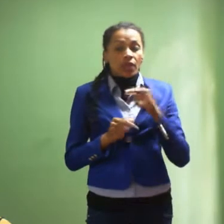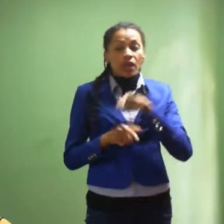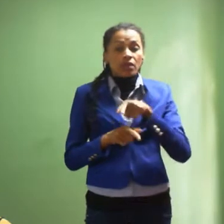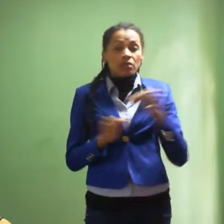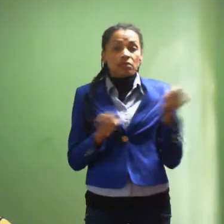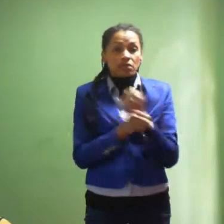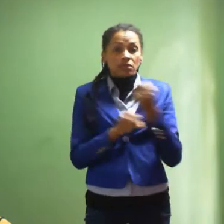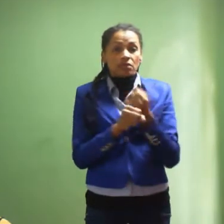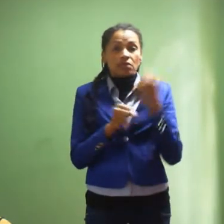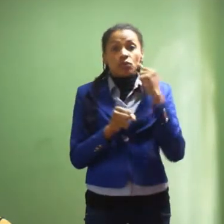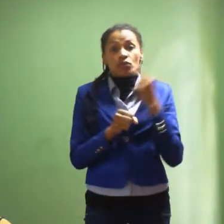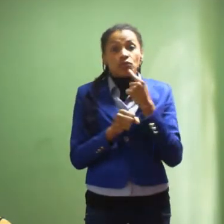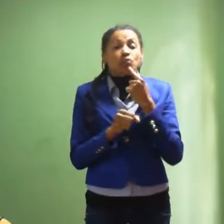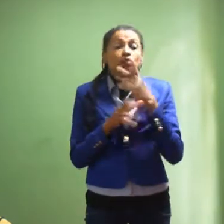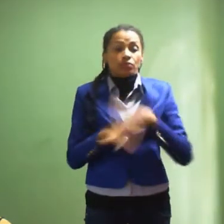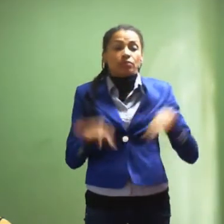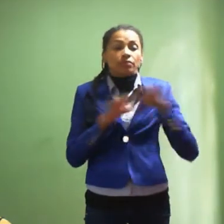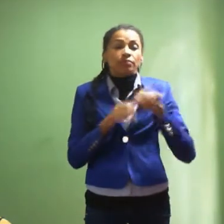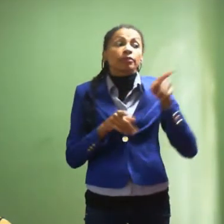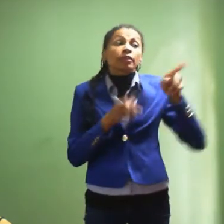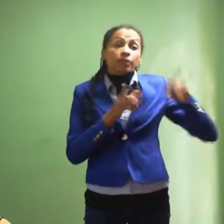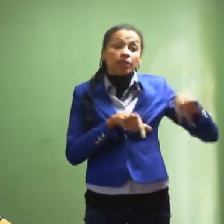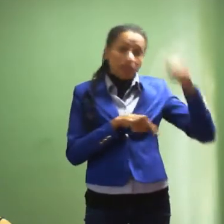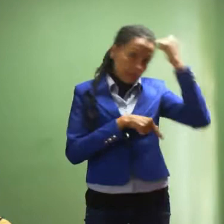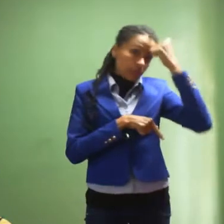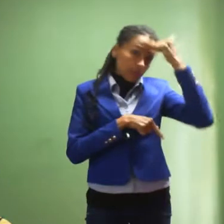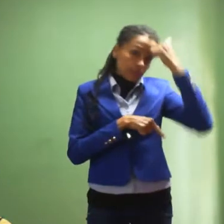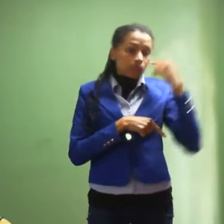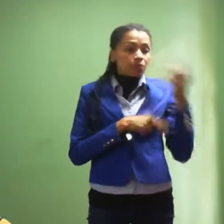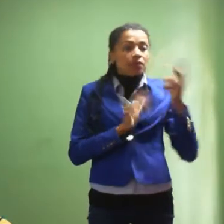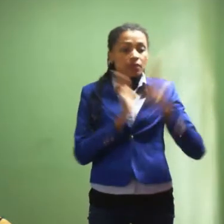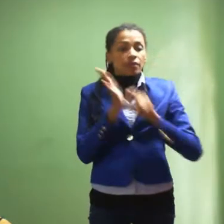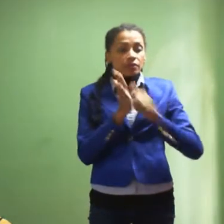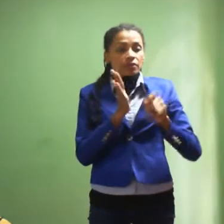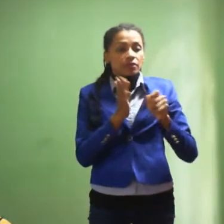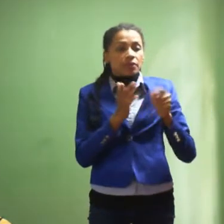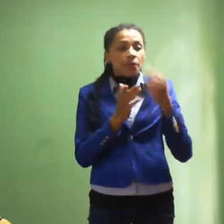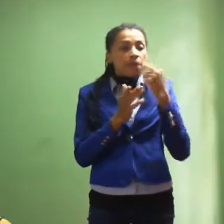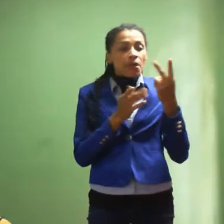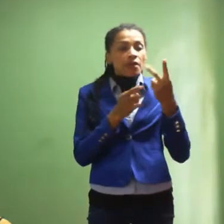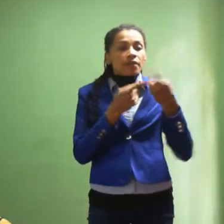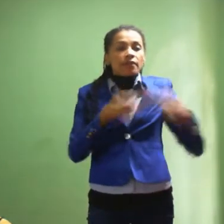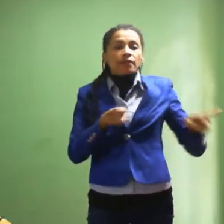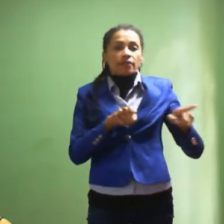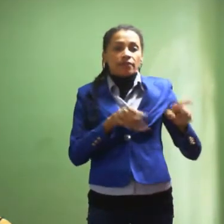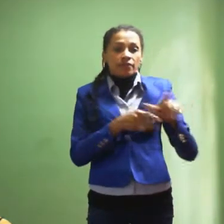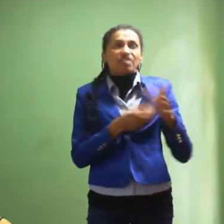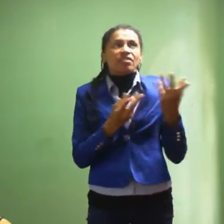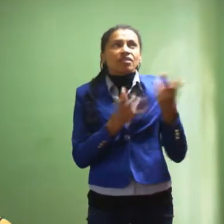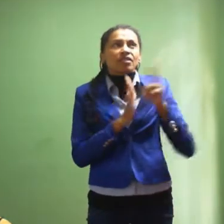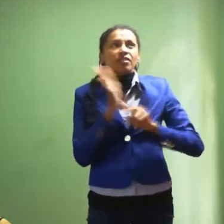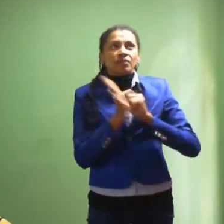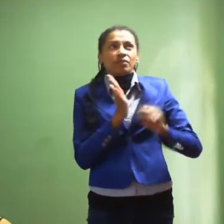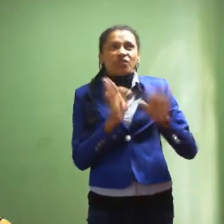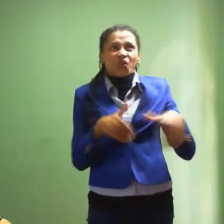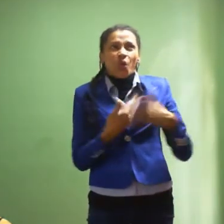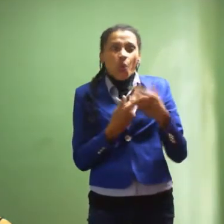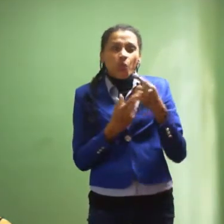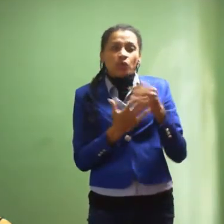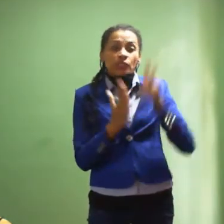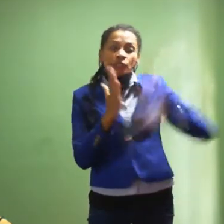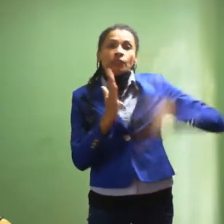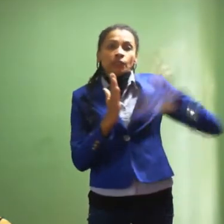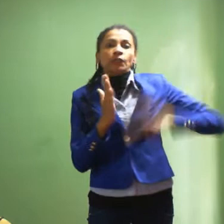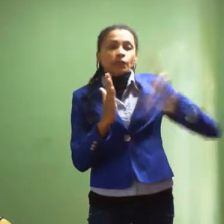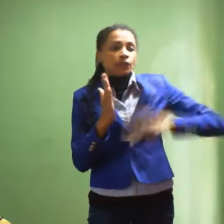ello el maestro también tiene que entenderla de una manera distinta, también tiene que cambiar esa idea de la